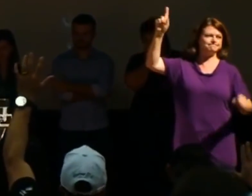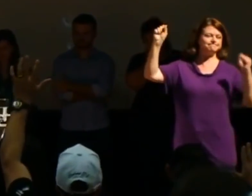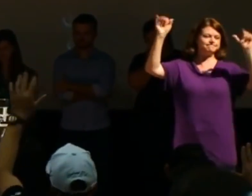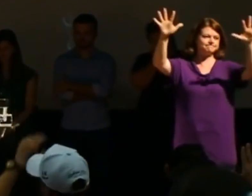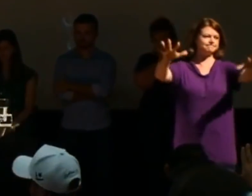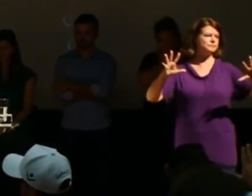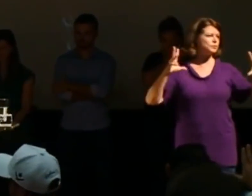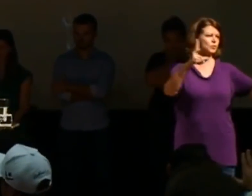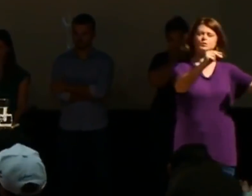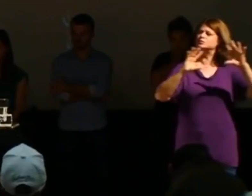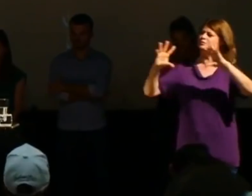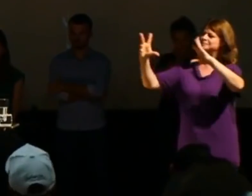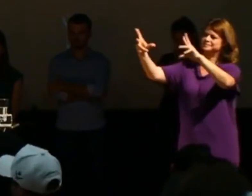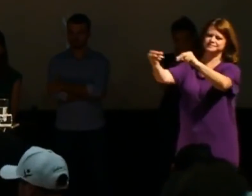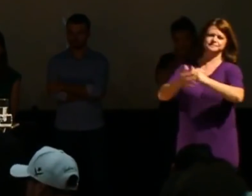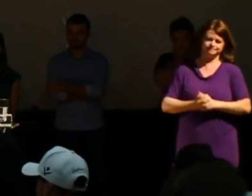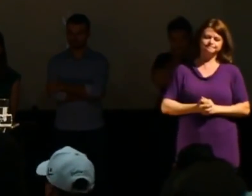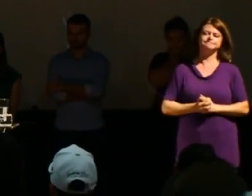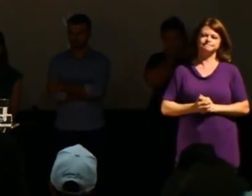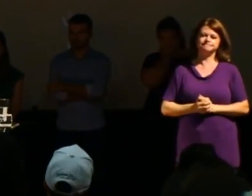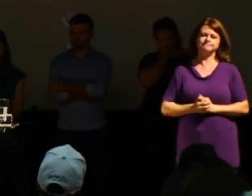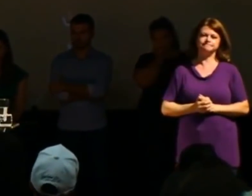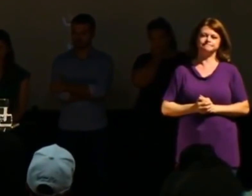queridos. Deus abençoe vocês. Pode abaixar a mão.